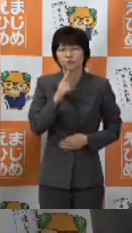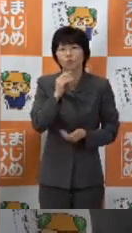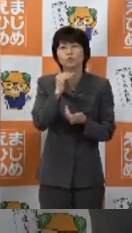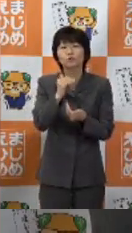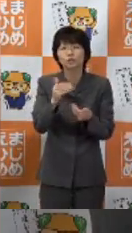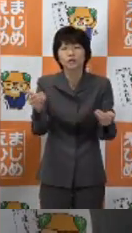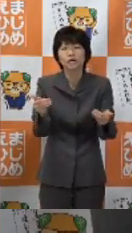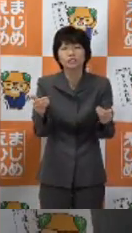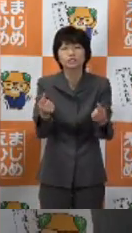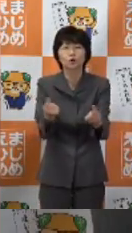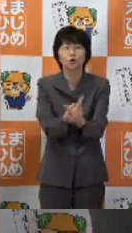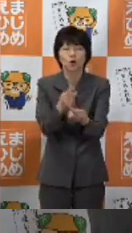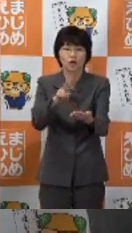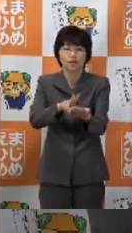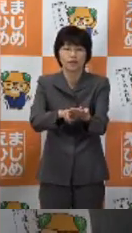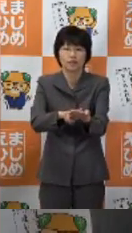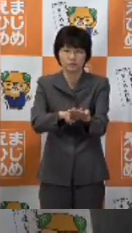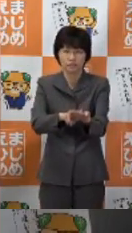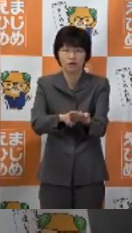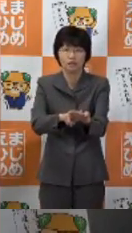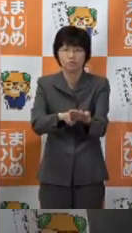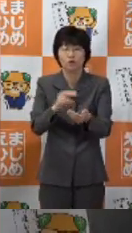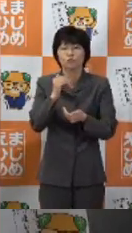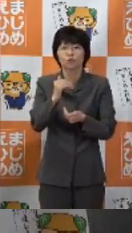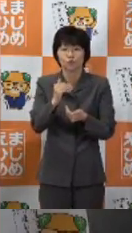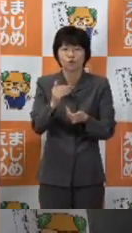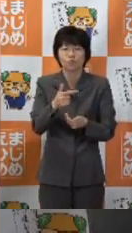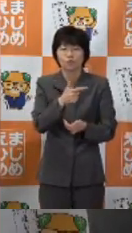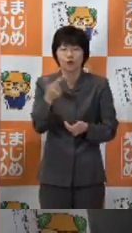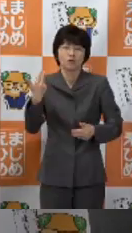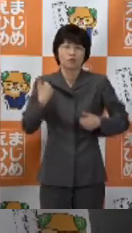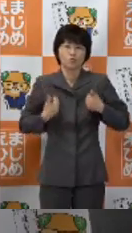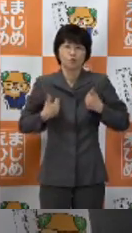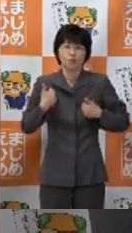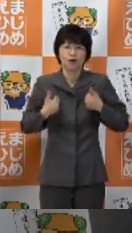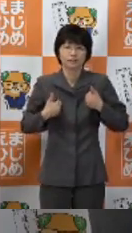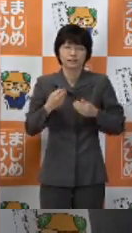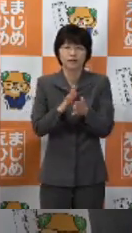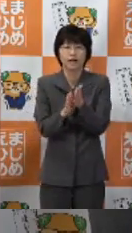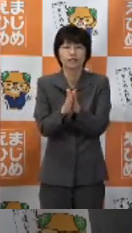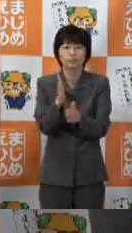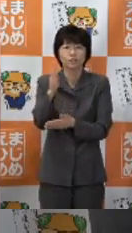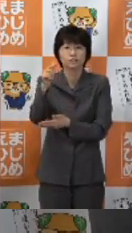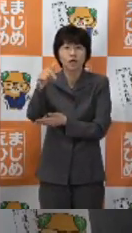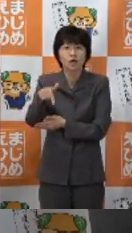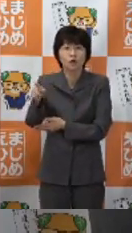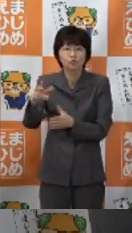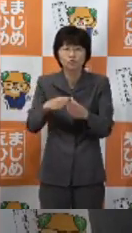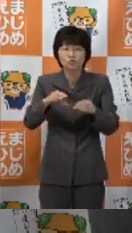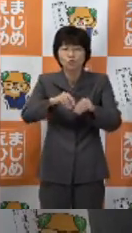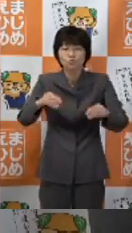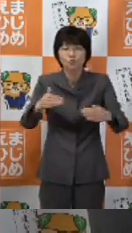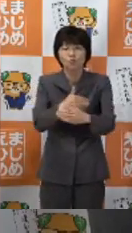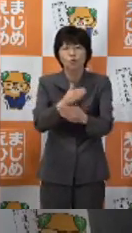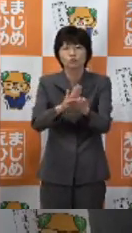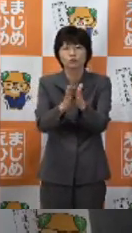計上されていましたということで事業化が決定したんですね